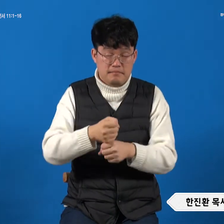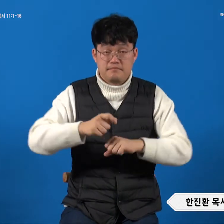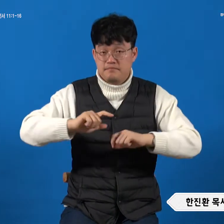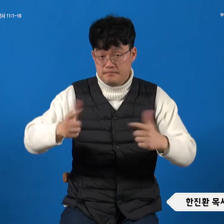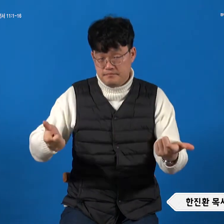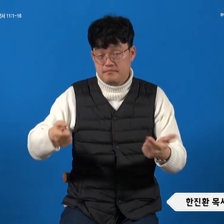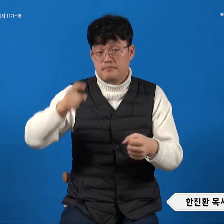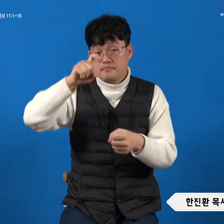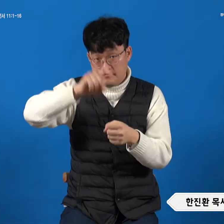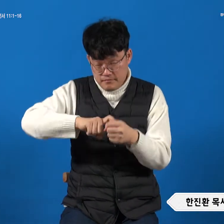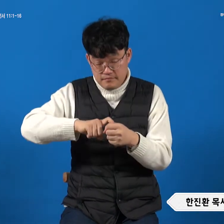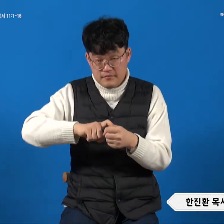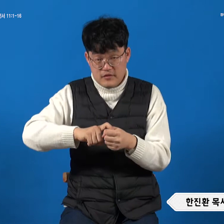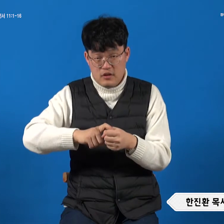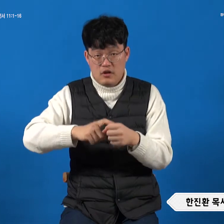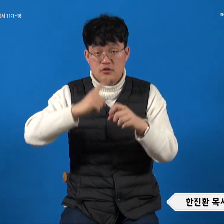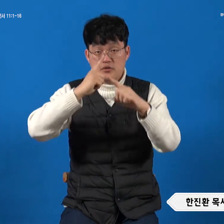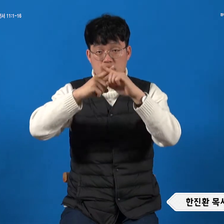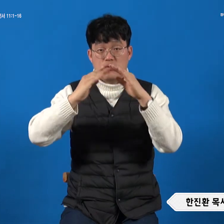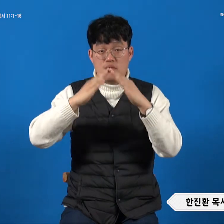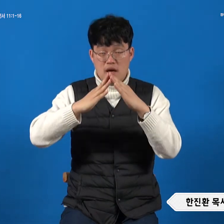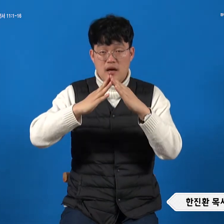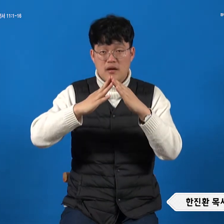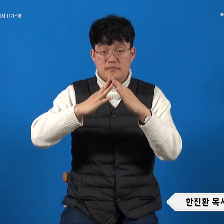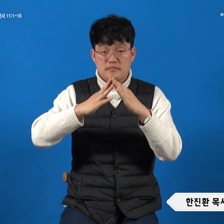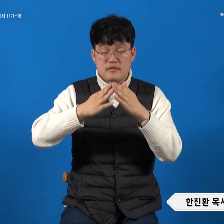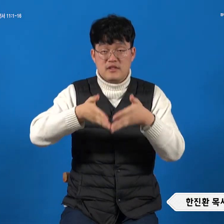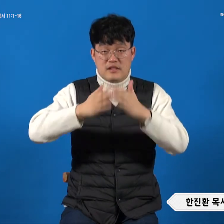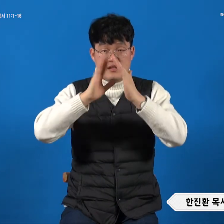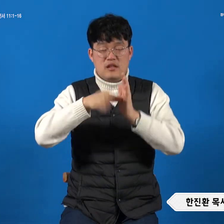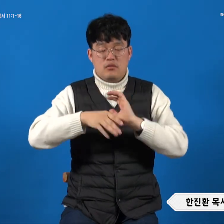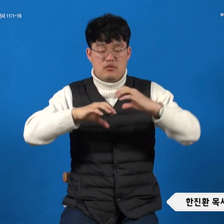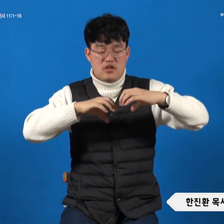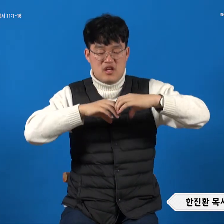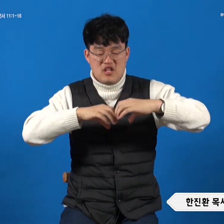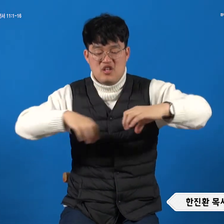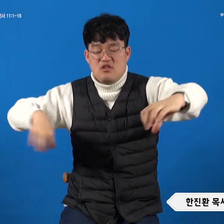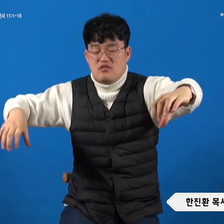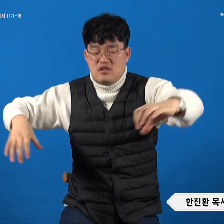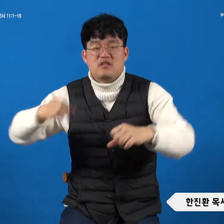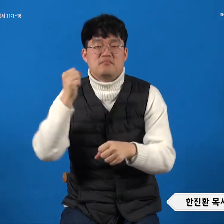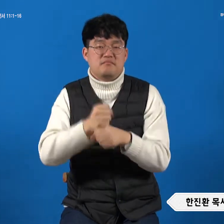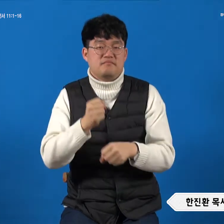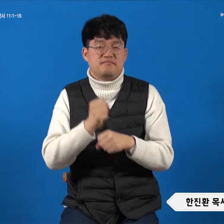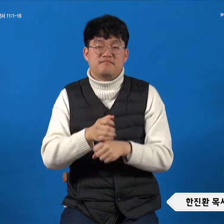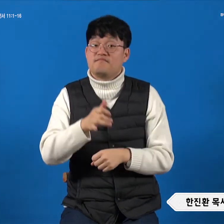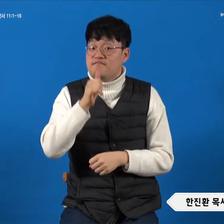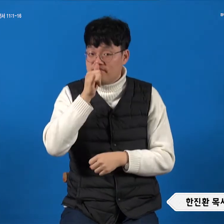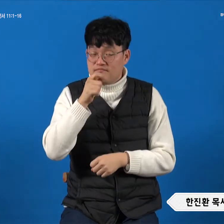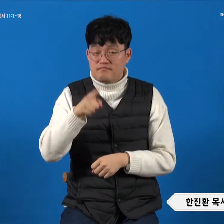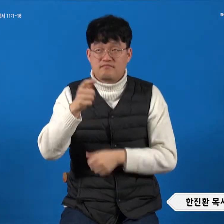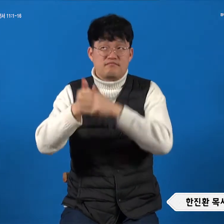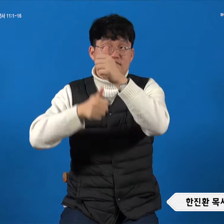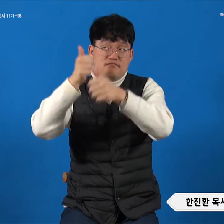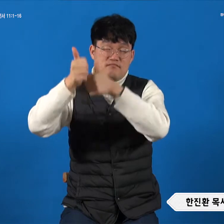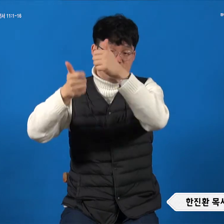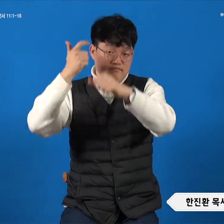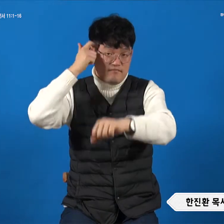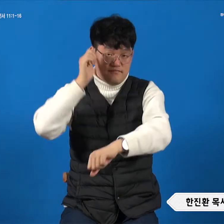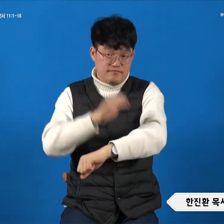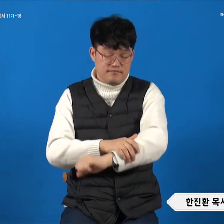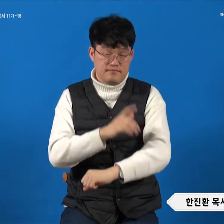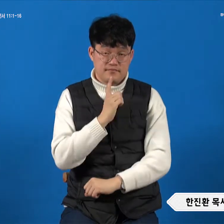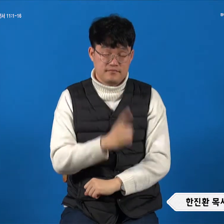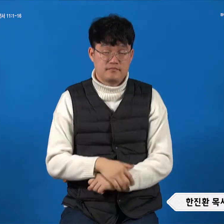오해를 초래하지 않기 위해서 예배당 건물마저도 기역자로 딱 그렇게 지었습니다. 그것이 선조들의 지혜였습니다.